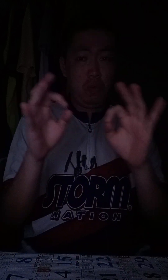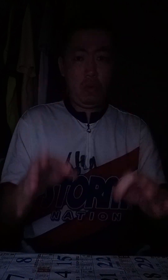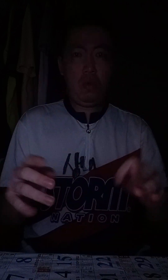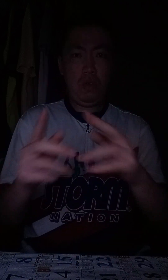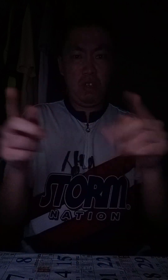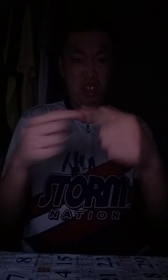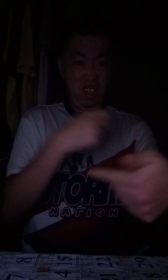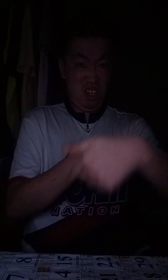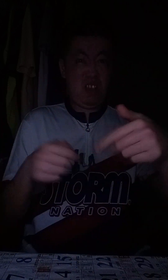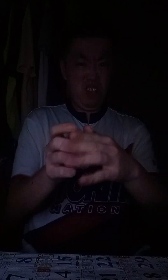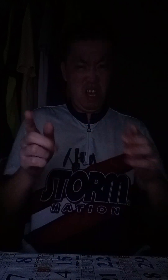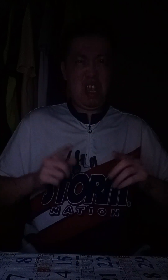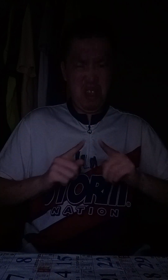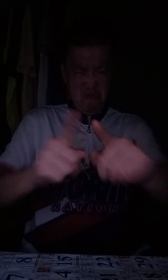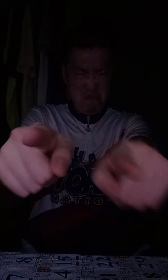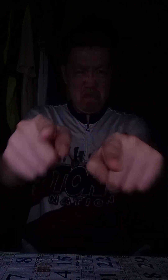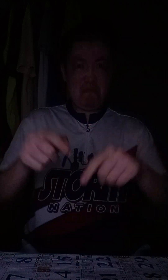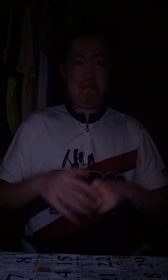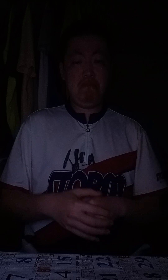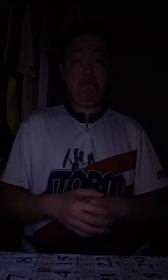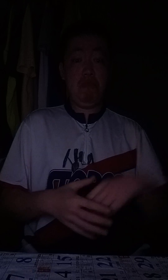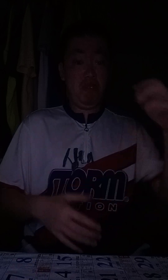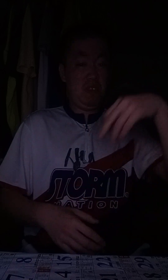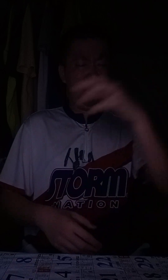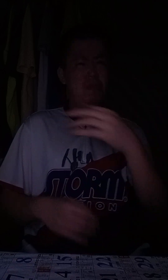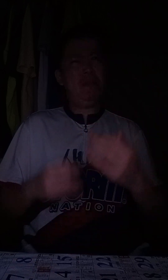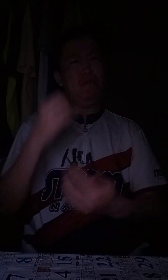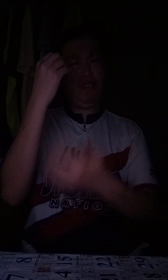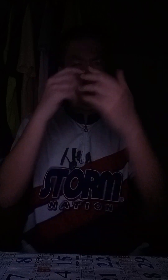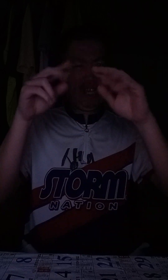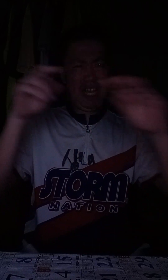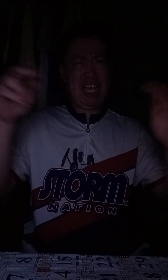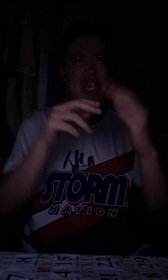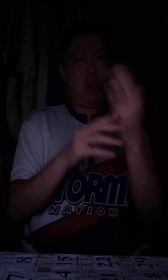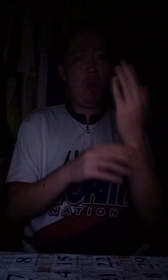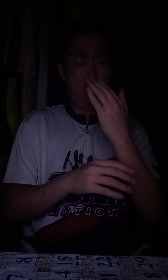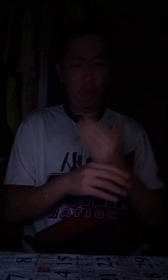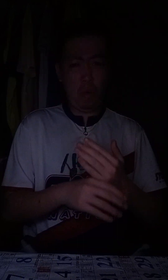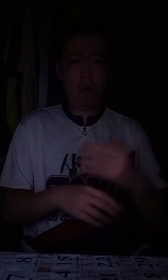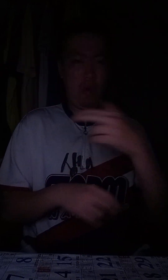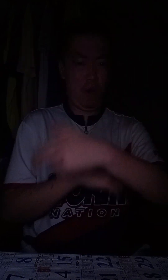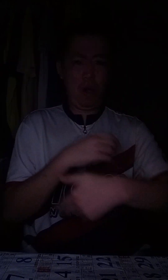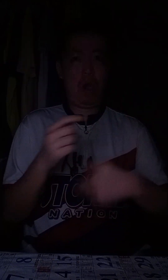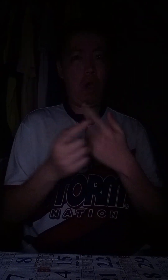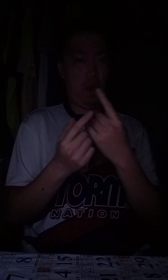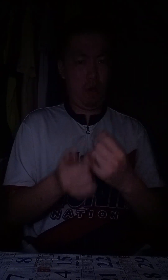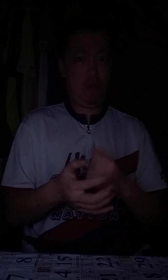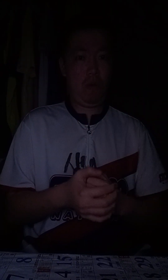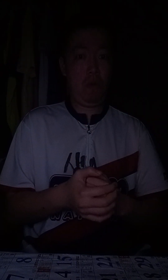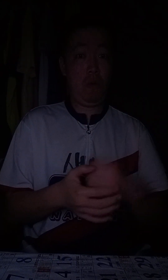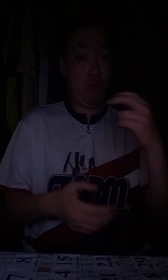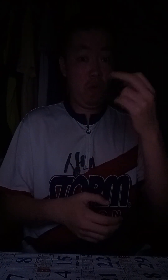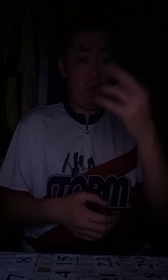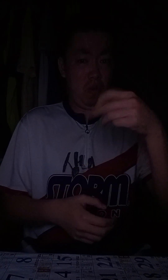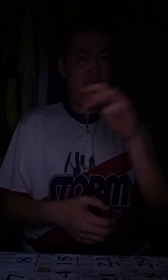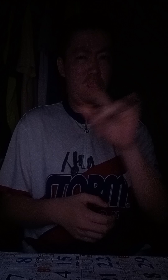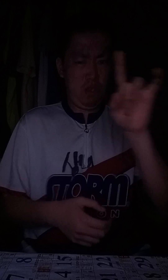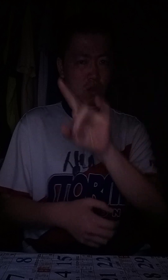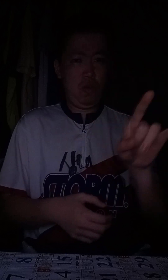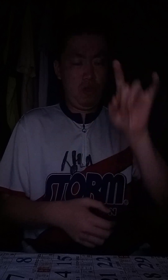지하철이 간 거죠. 이렇게 출입문에 물체가 꼈는지 감지하는 센서입니다. 전동차 출입문 센서는 문